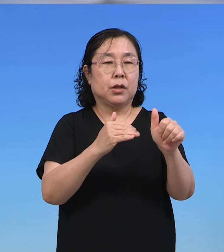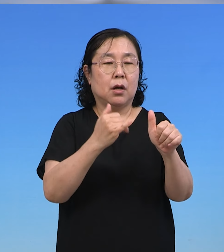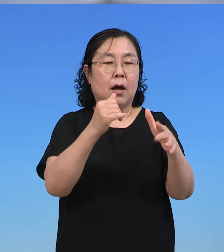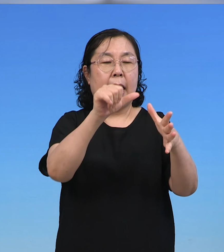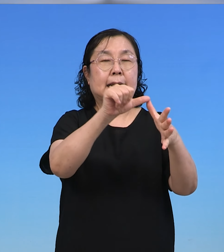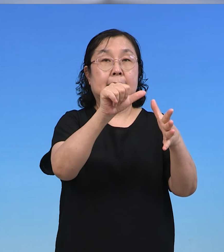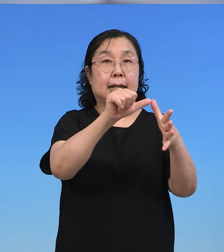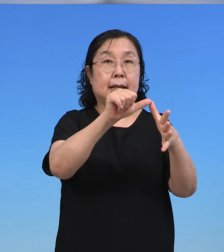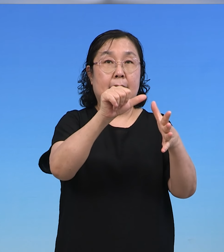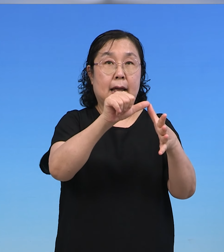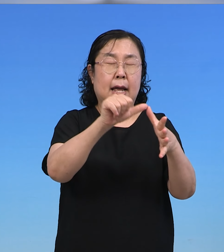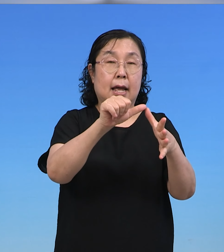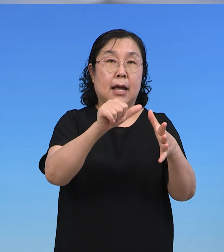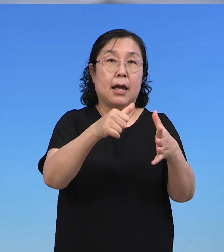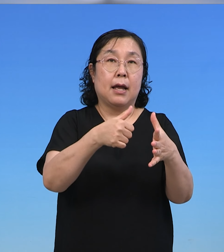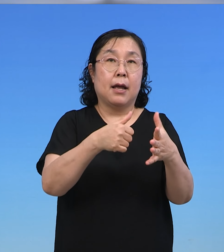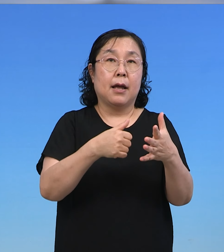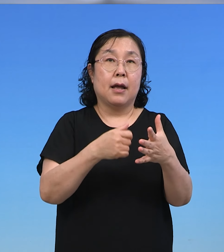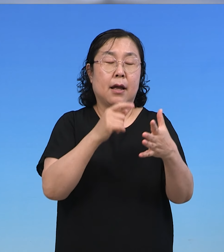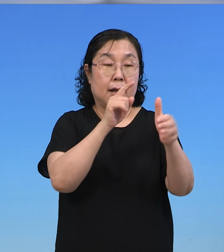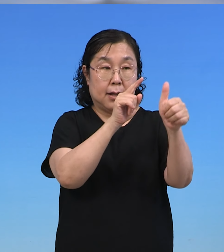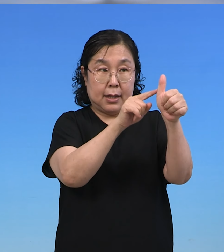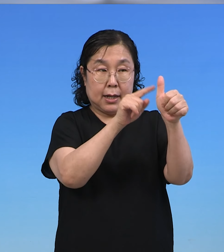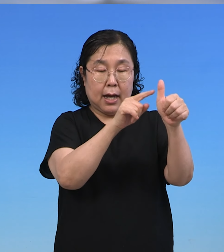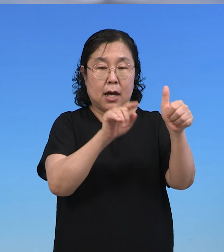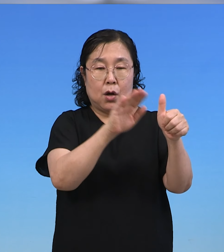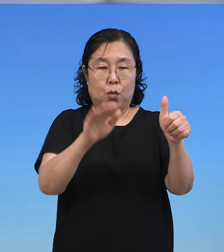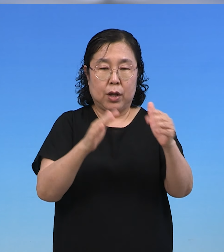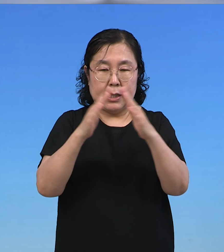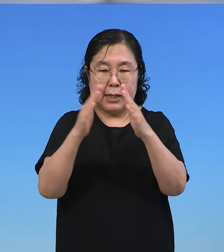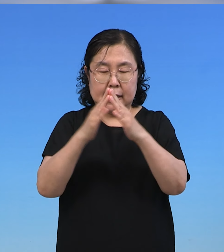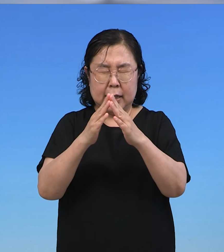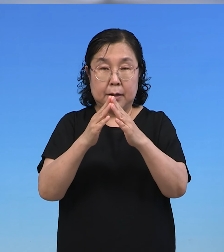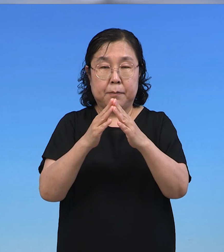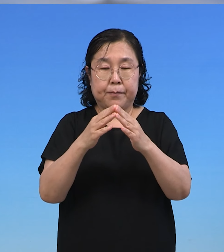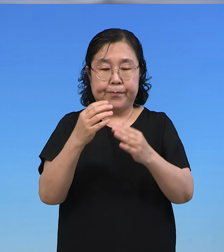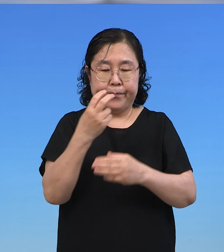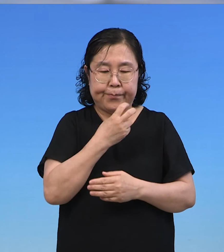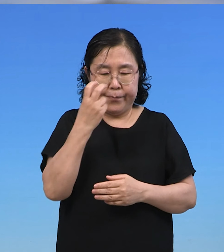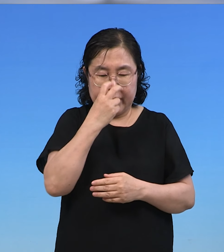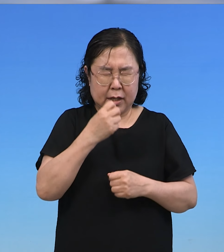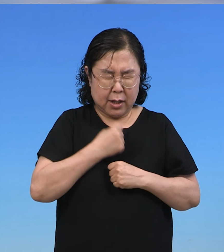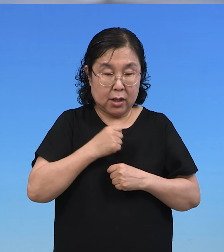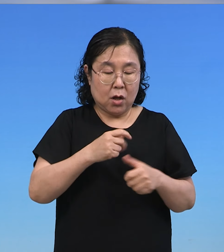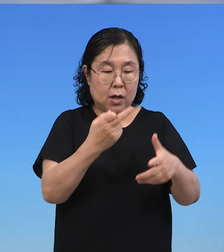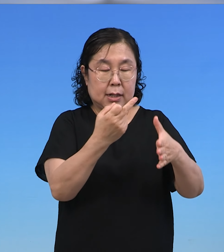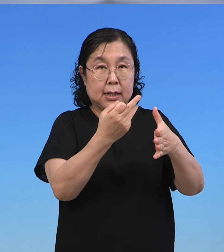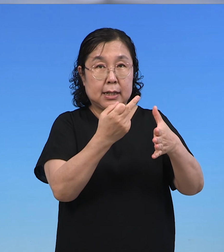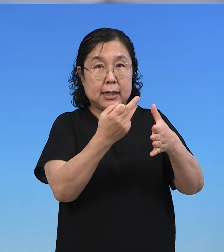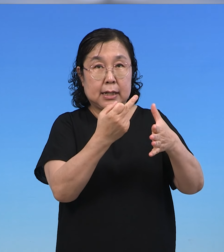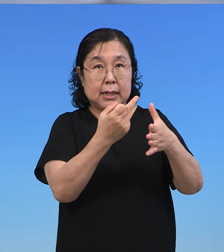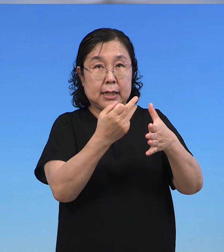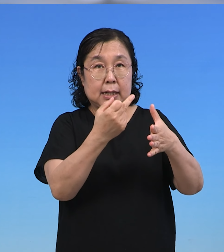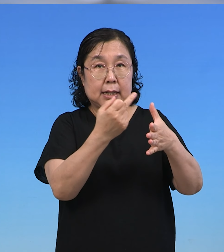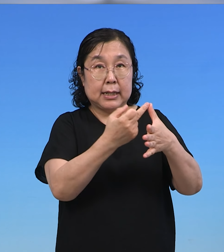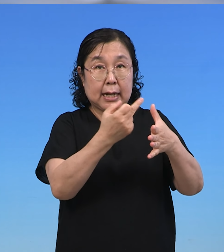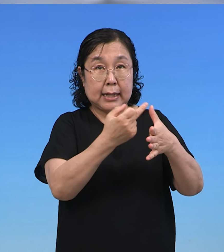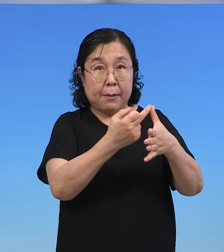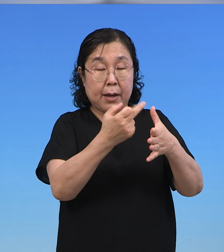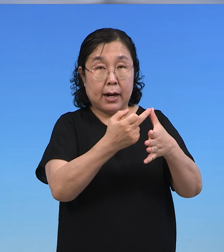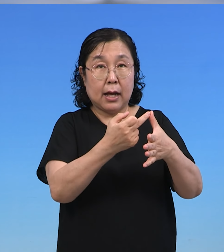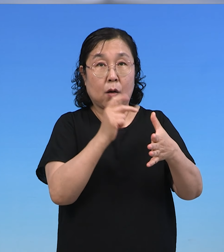장남 보고, 그 큰아들 보고, 이제 네가 우리 집을 도와야 된다, 네가 장남이야, 이제 그 말을 하고,